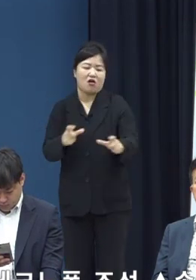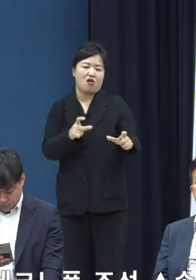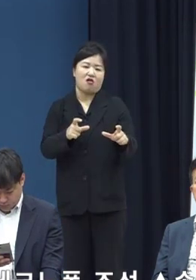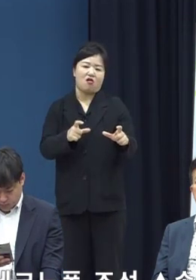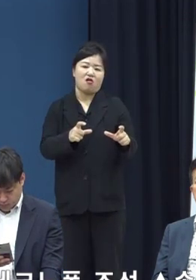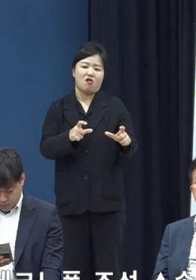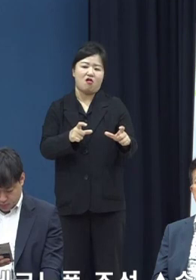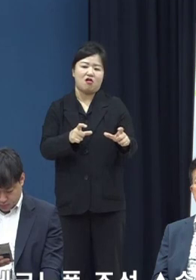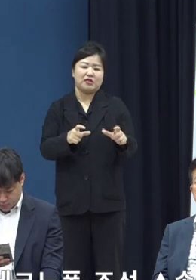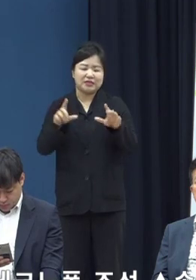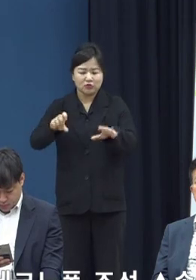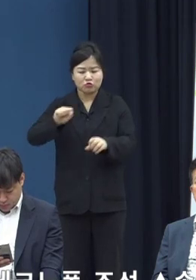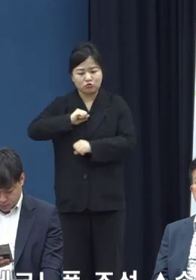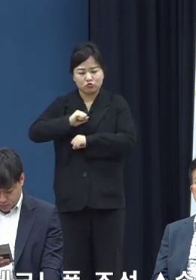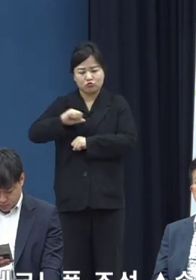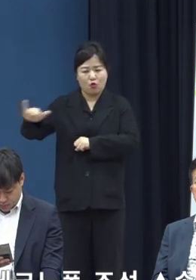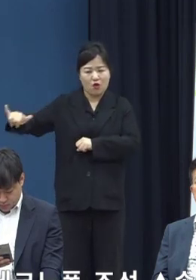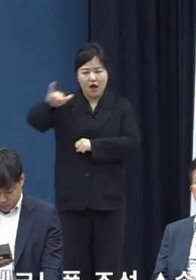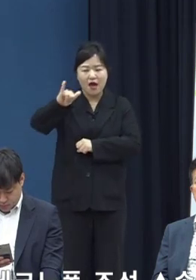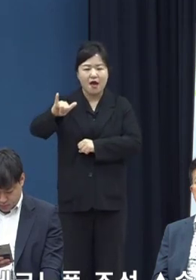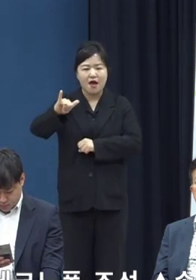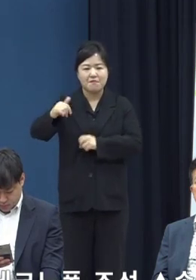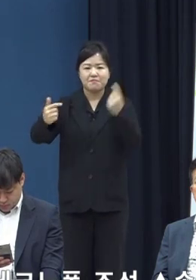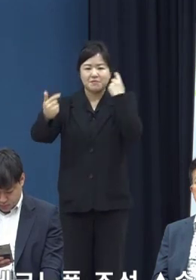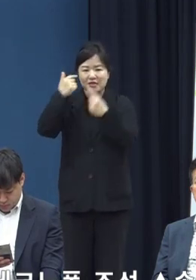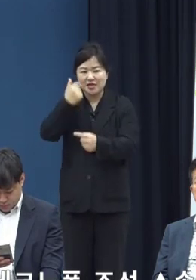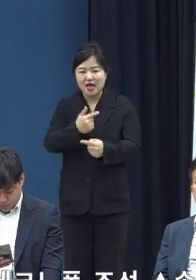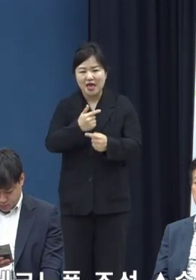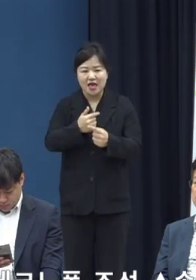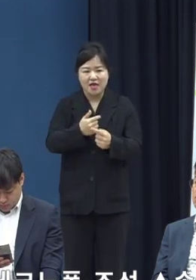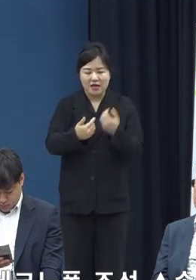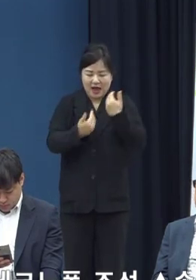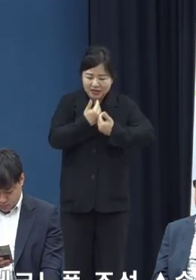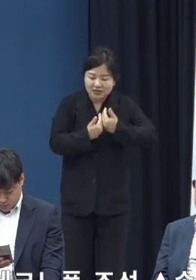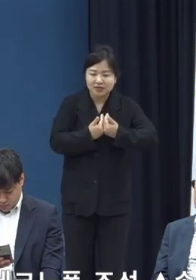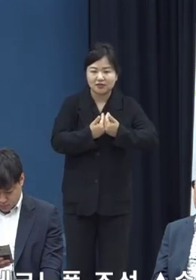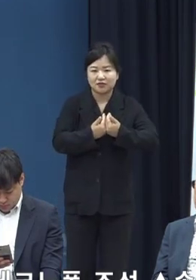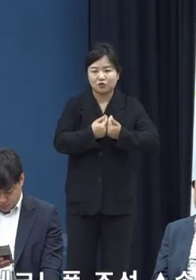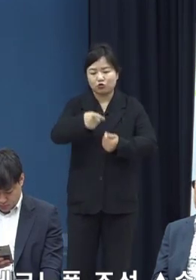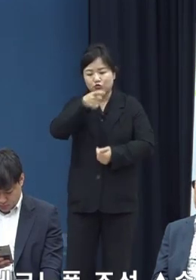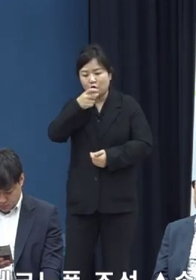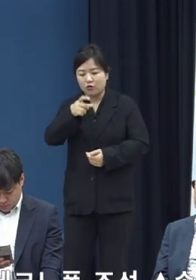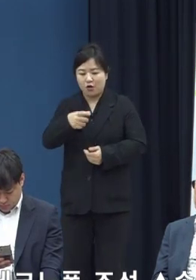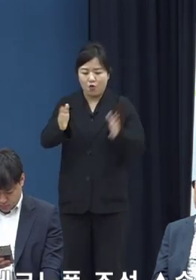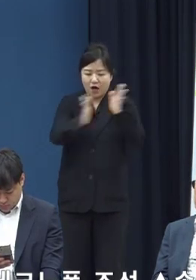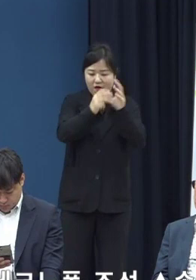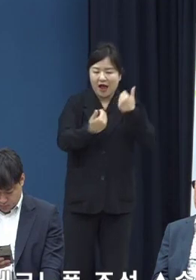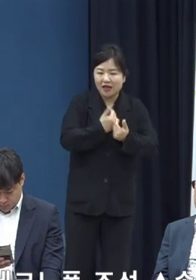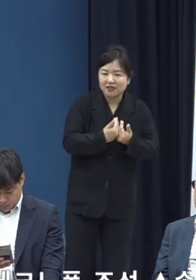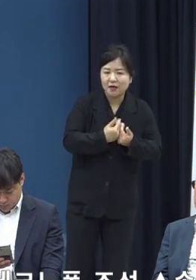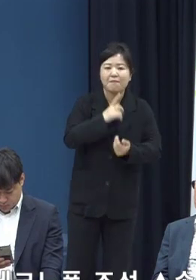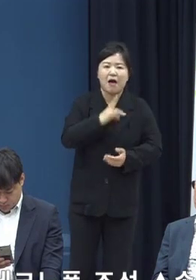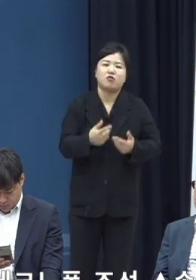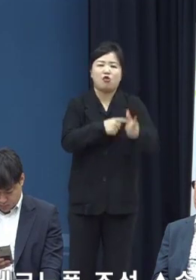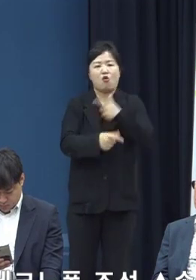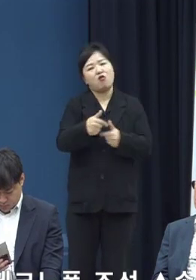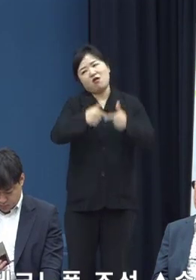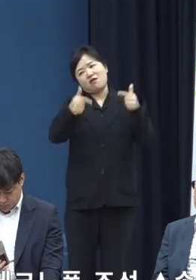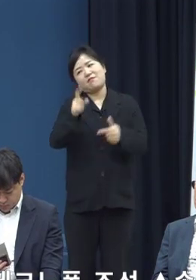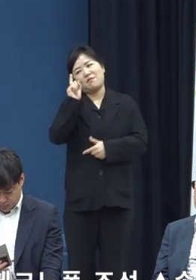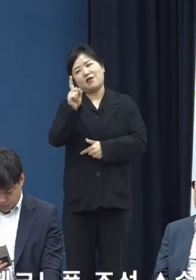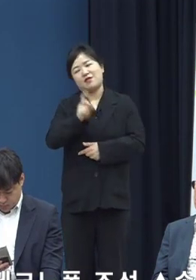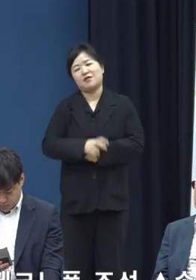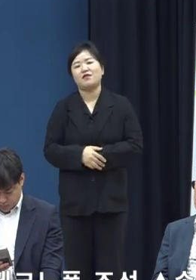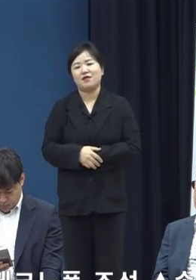그 지금 공공하고 있는 피해를 보는 지역 이전하는 지역 주민 간의 갈등 수원과 화성시의 갈등만 증폭시킬 거라고 저는